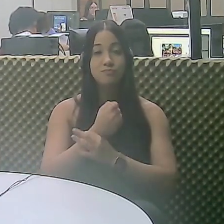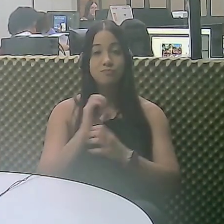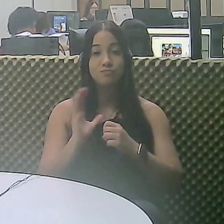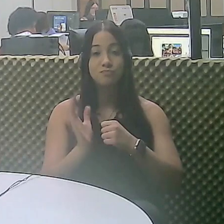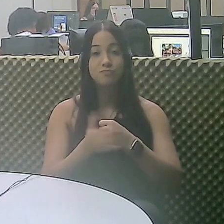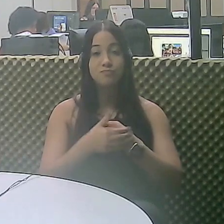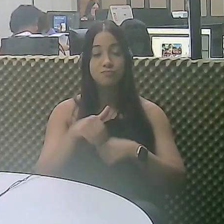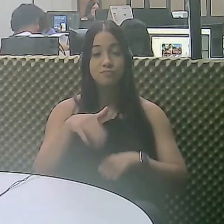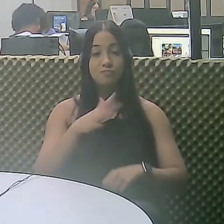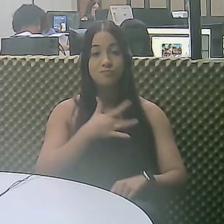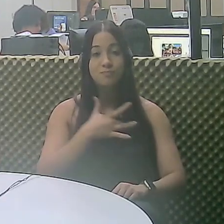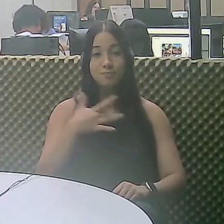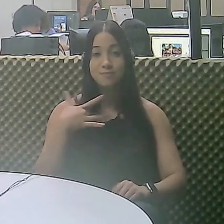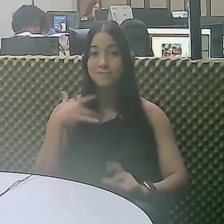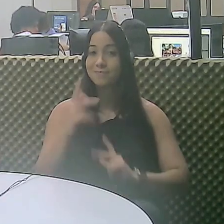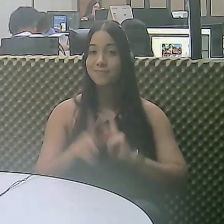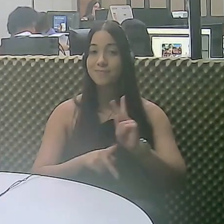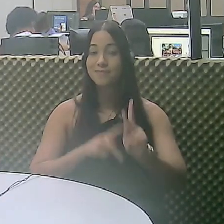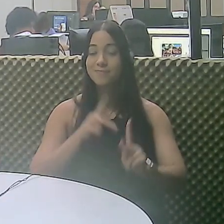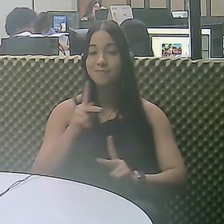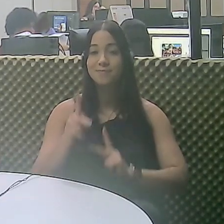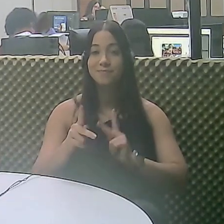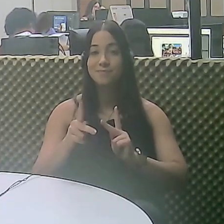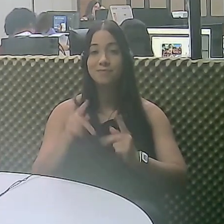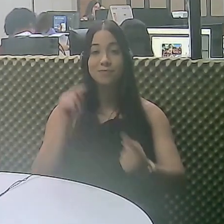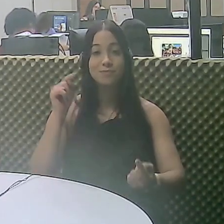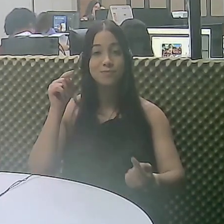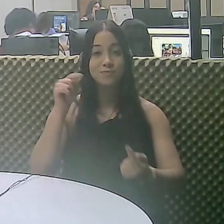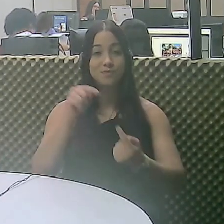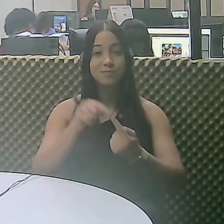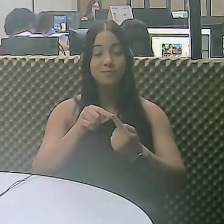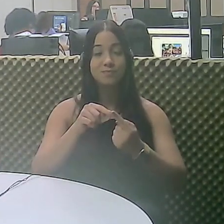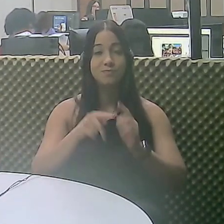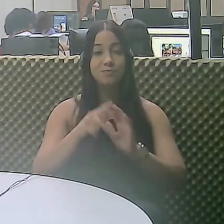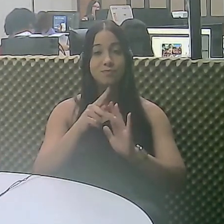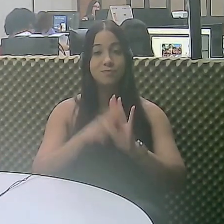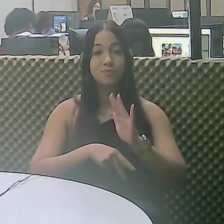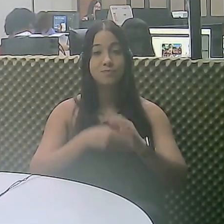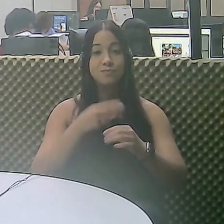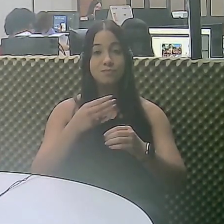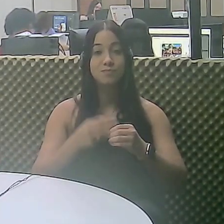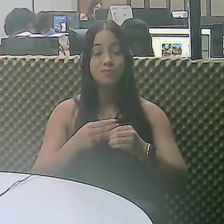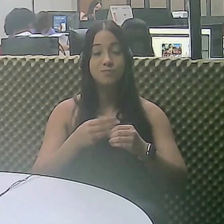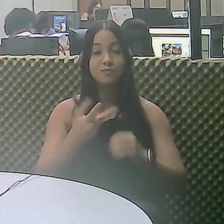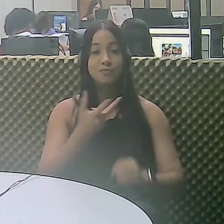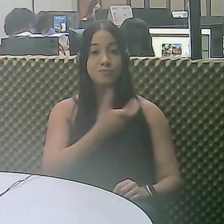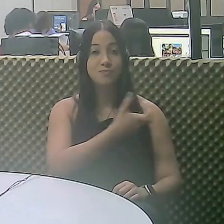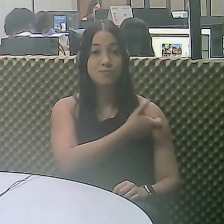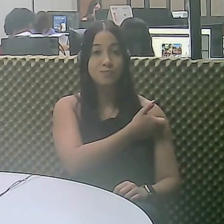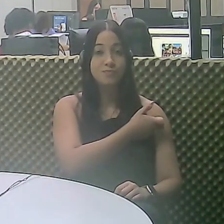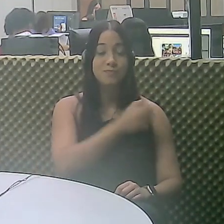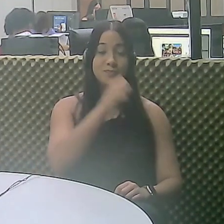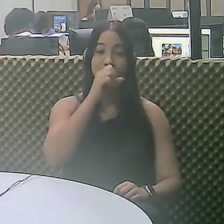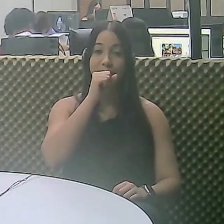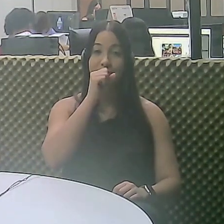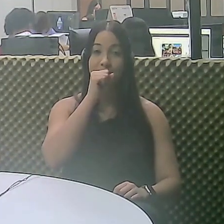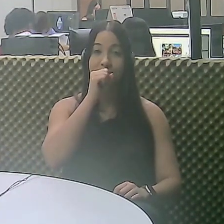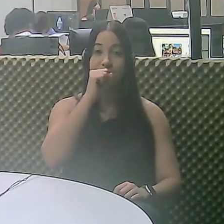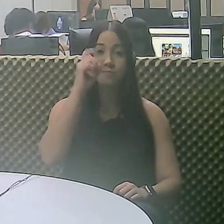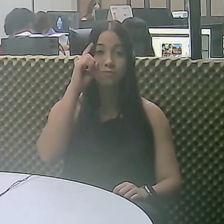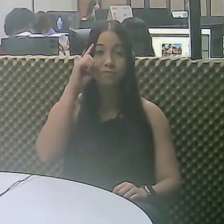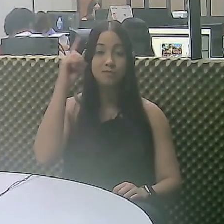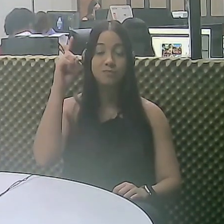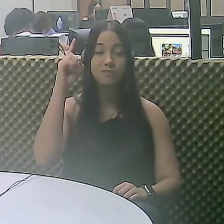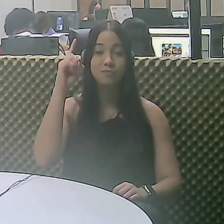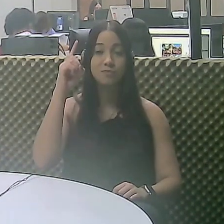garantir Mais Saúde à população com esse objetivo o programa Municipal de imunização realiza neste sábado o dia